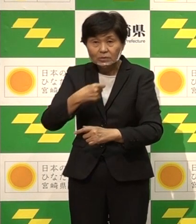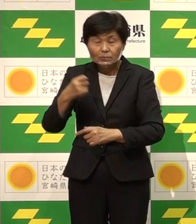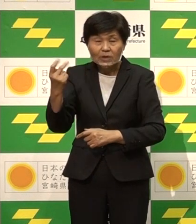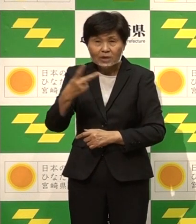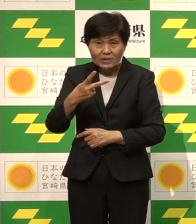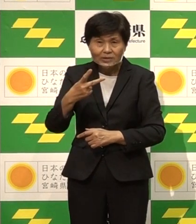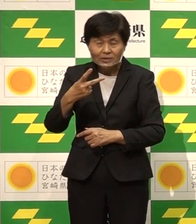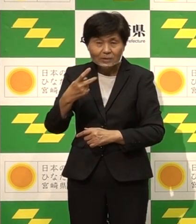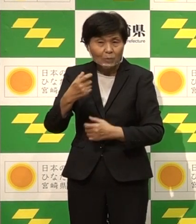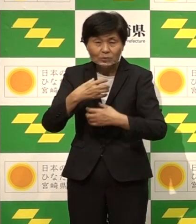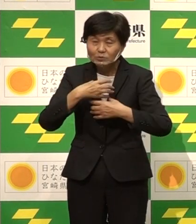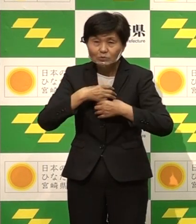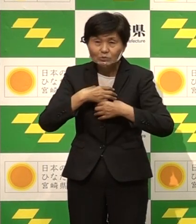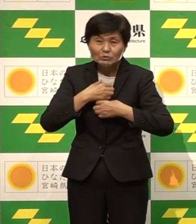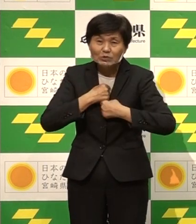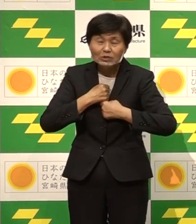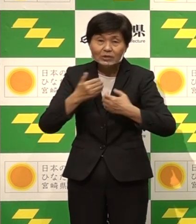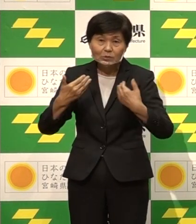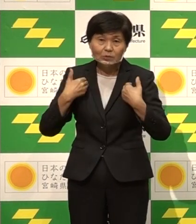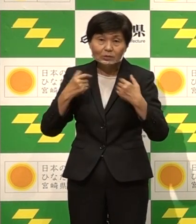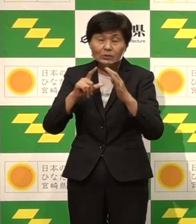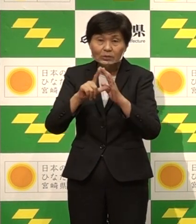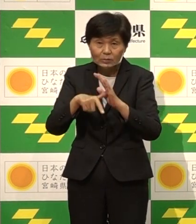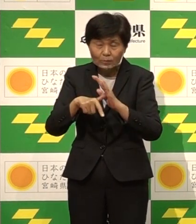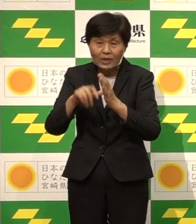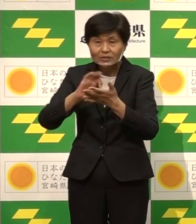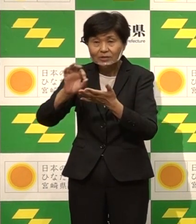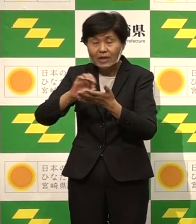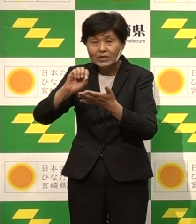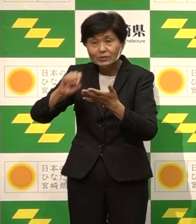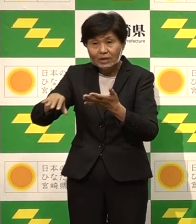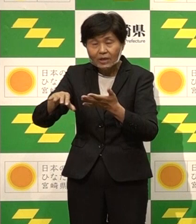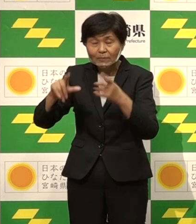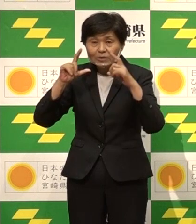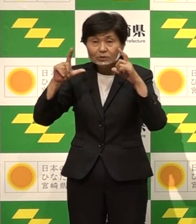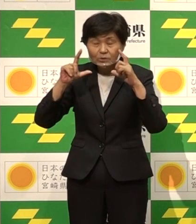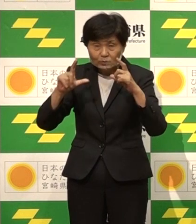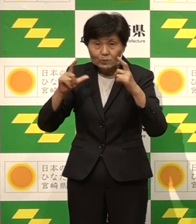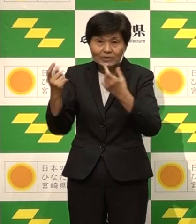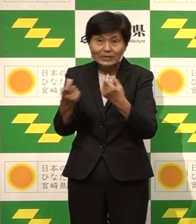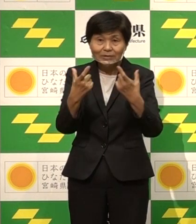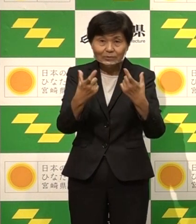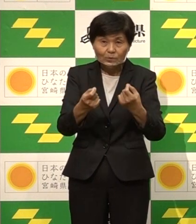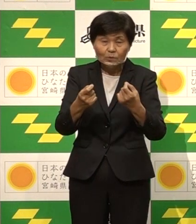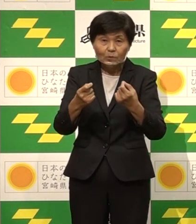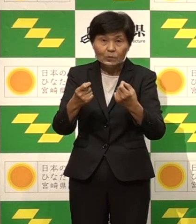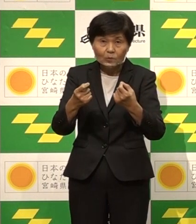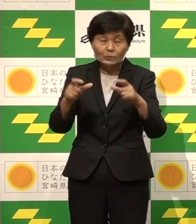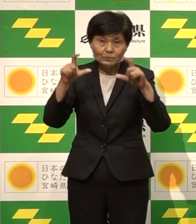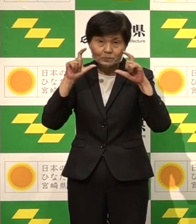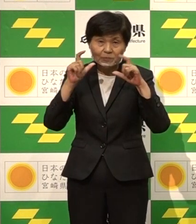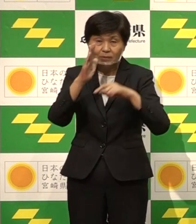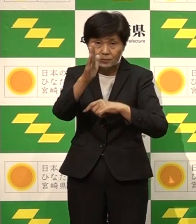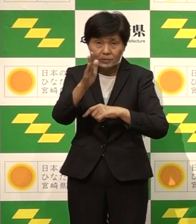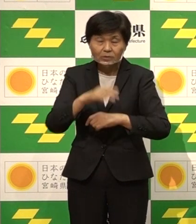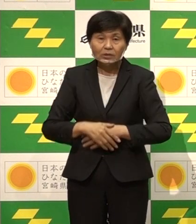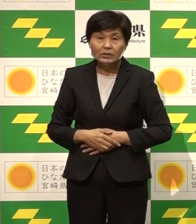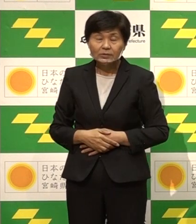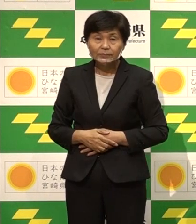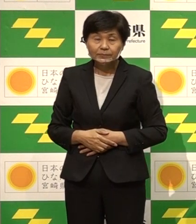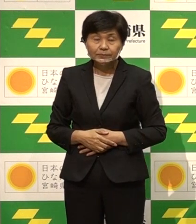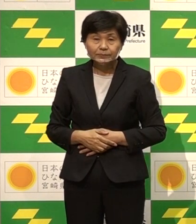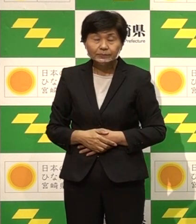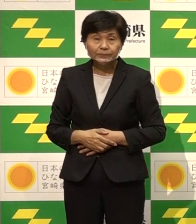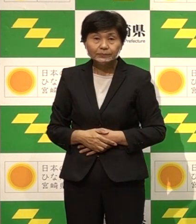い場面では適切に不織布マスクを使っていただく必要があるということを改めて注意をいただきたいと考えております